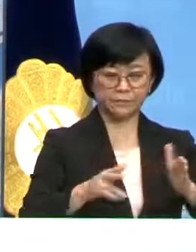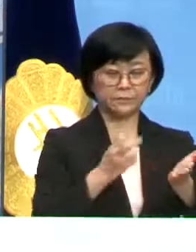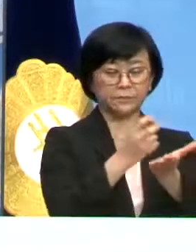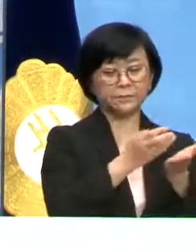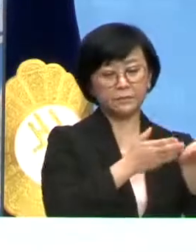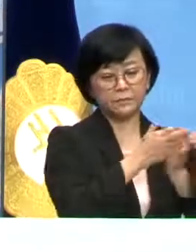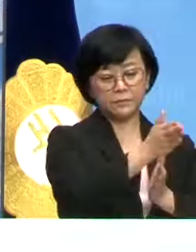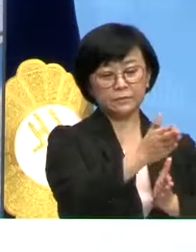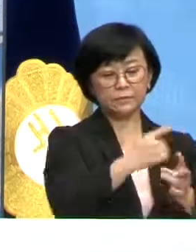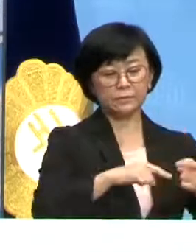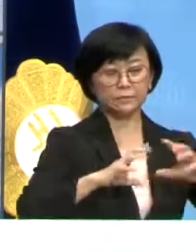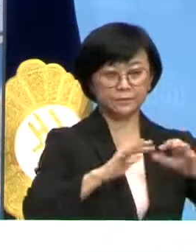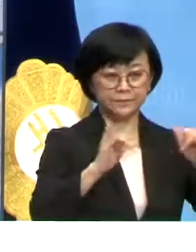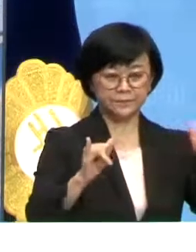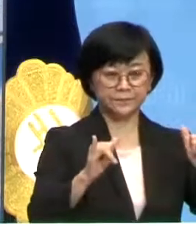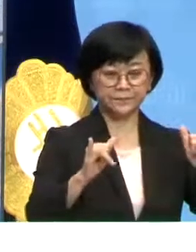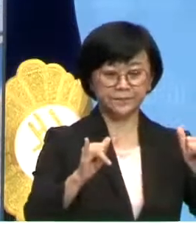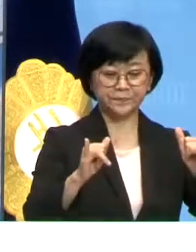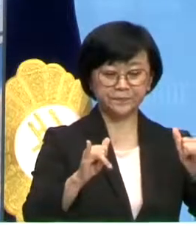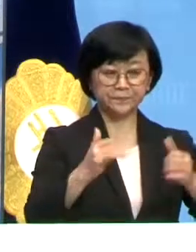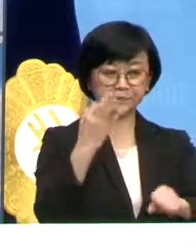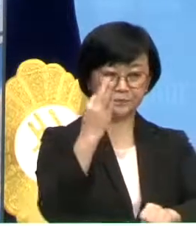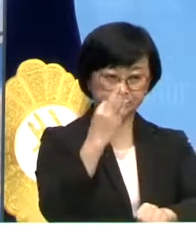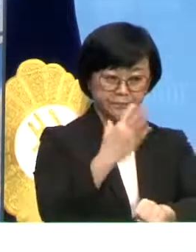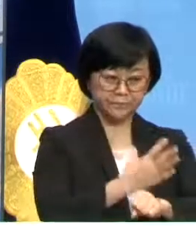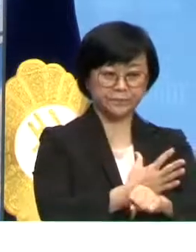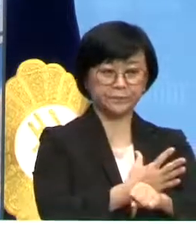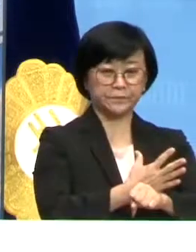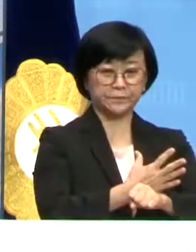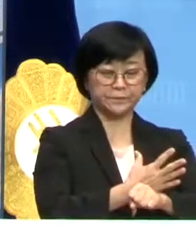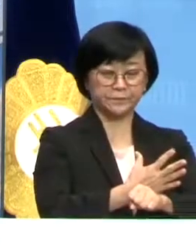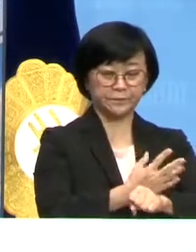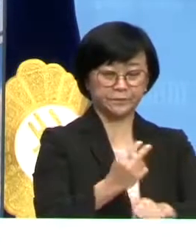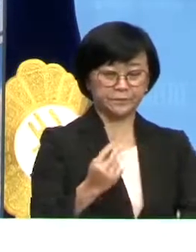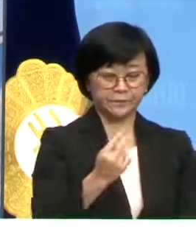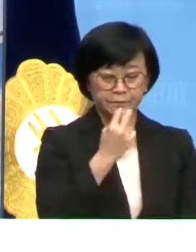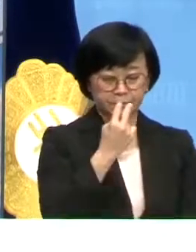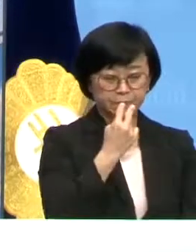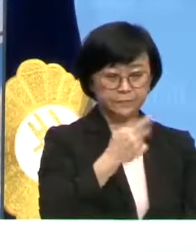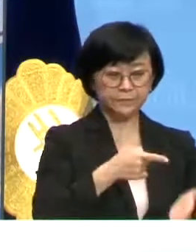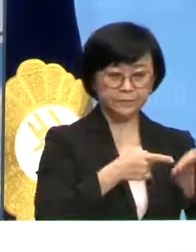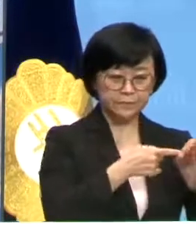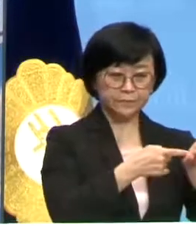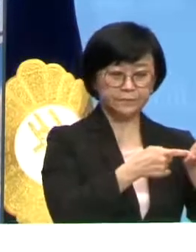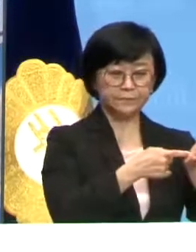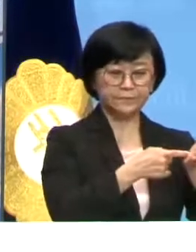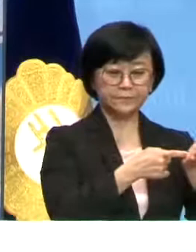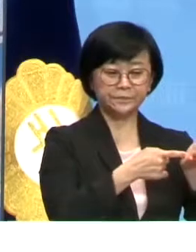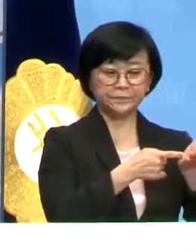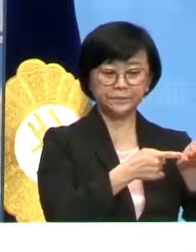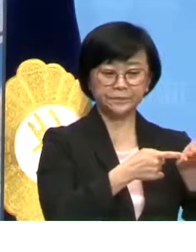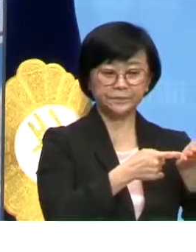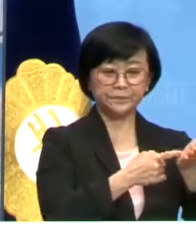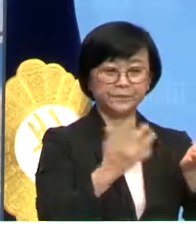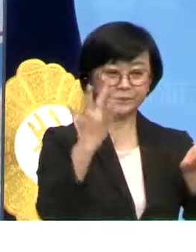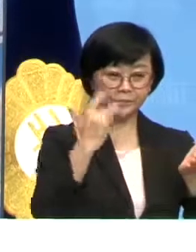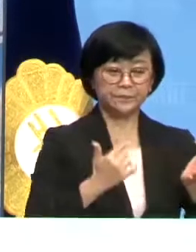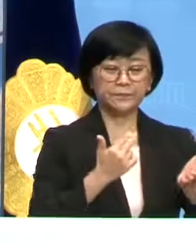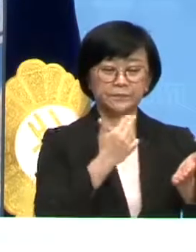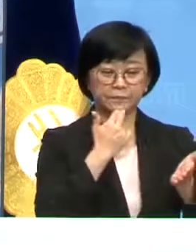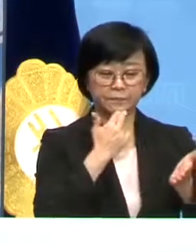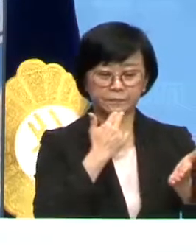통과 돼서 어 국민들이 편하게 아실 써 모험을 청구해서 그것을 뮤직 뭐 누락되는 일이 없도록